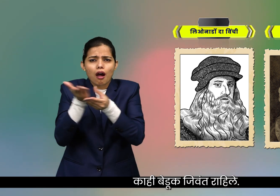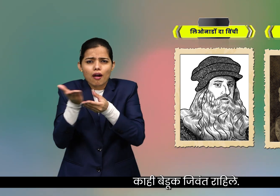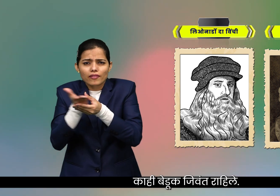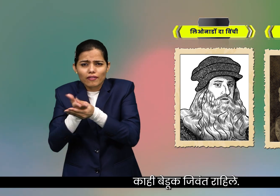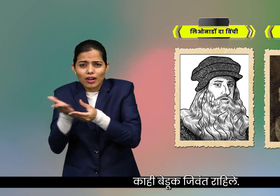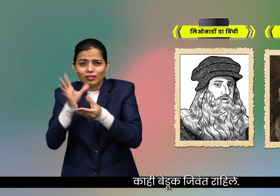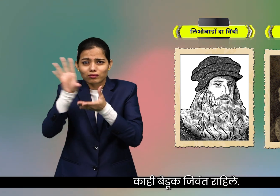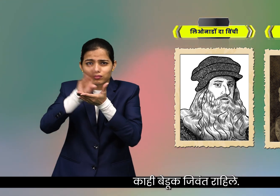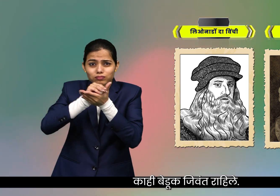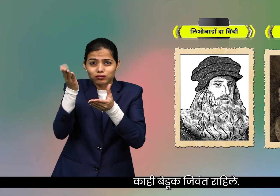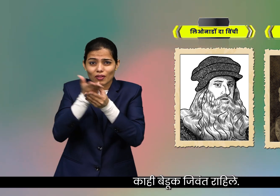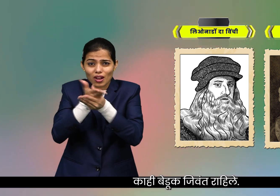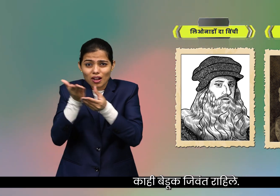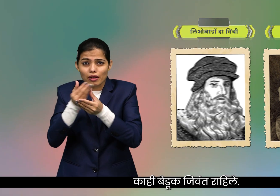काही बेडूक जिवंत राहिले.